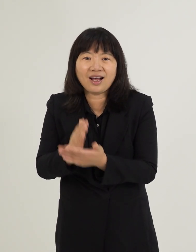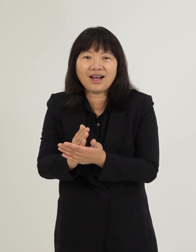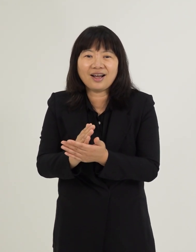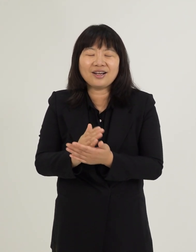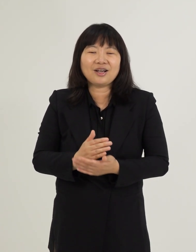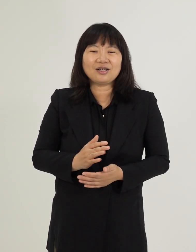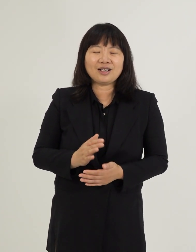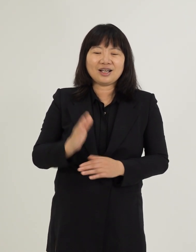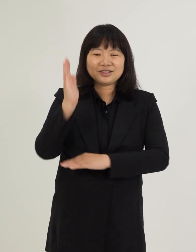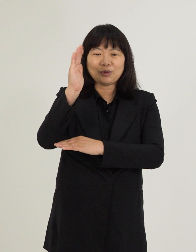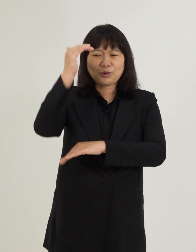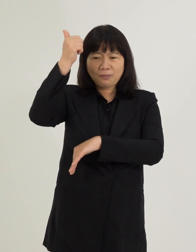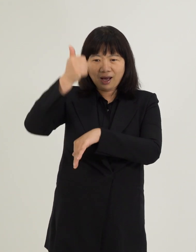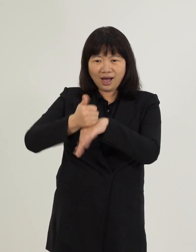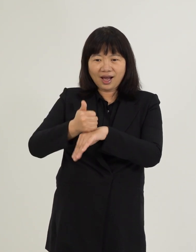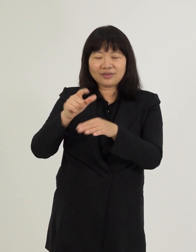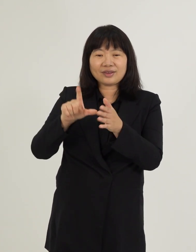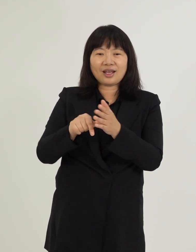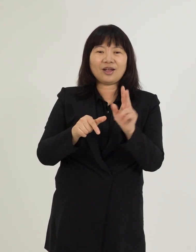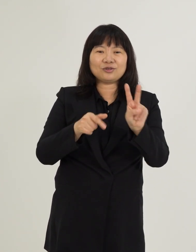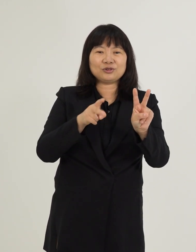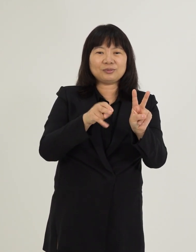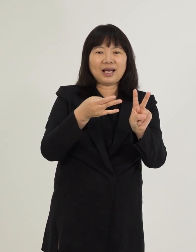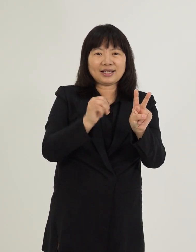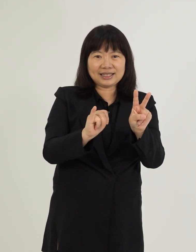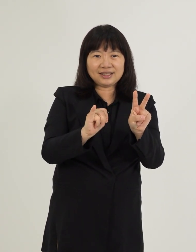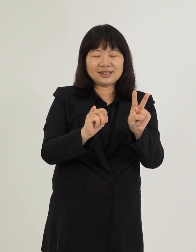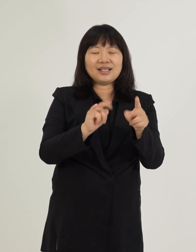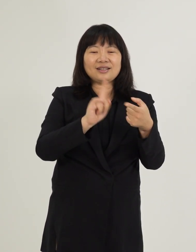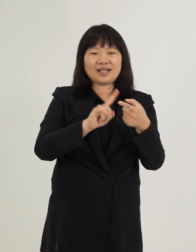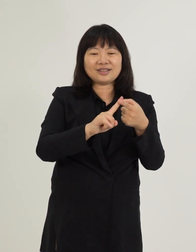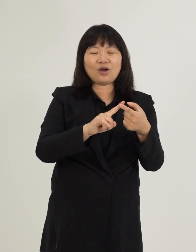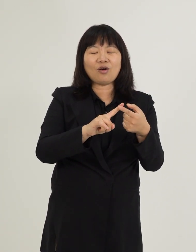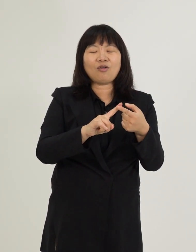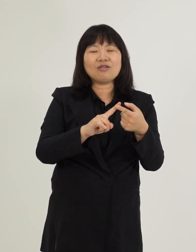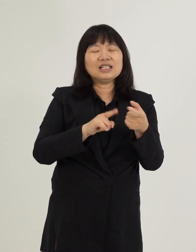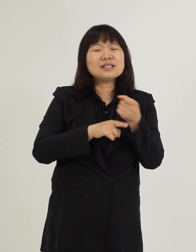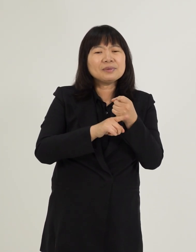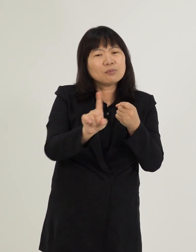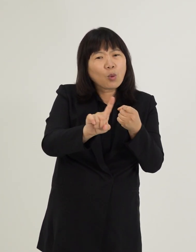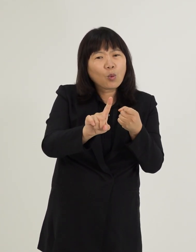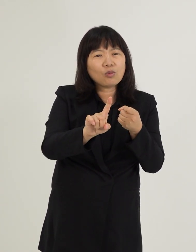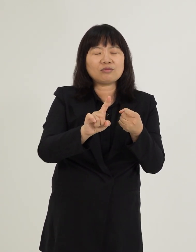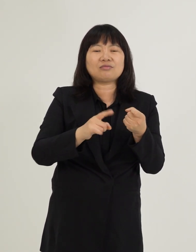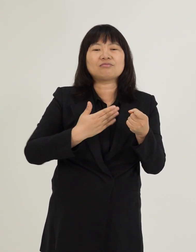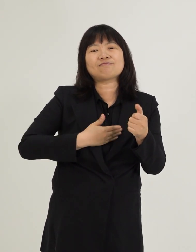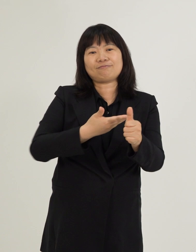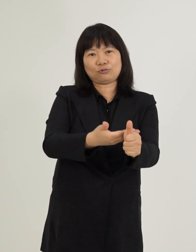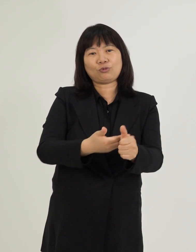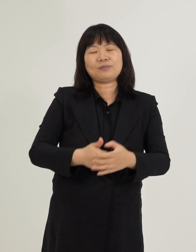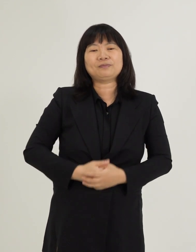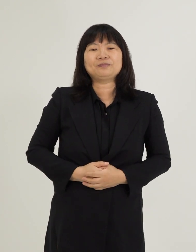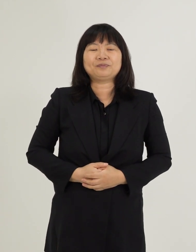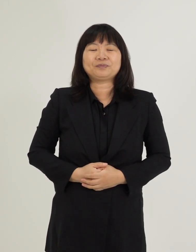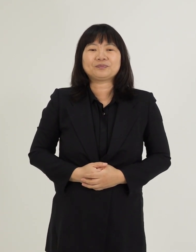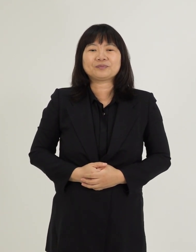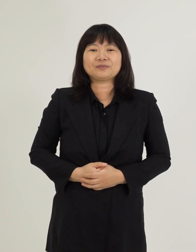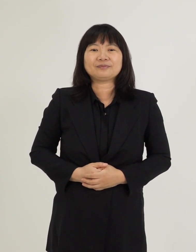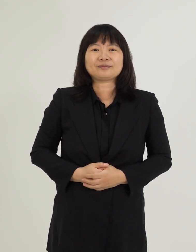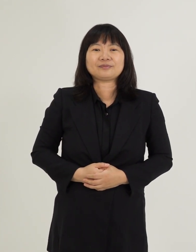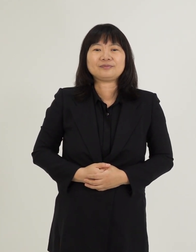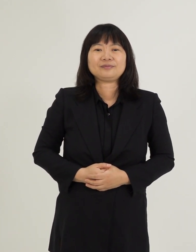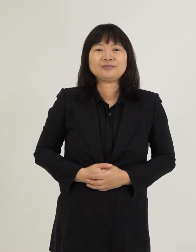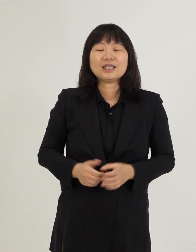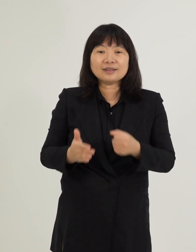좀 소개를 할 겁니다. 이 결론 부분과 맞닿아 있기 때문에 일단 이 설명은